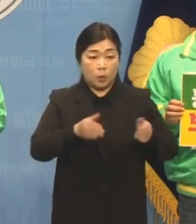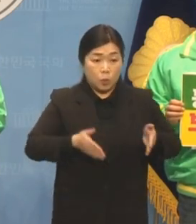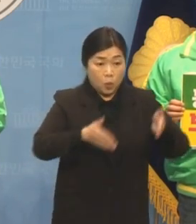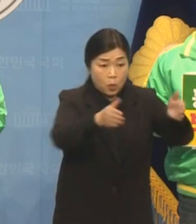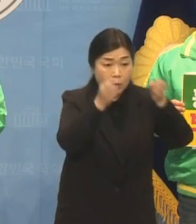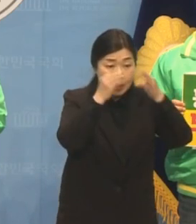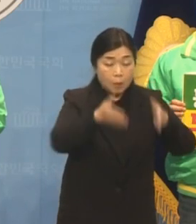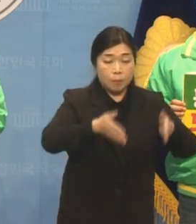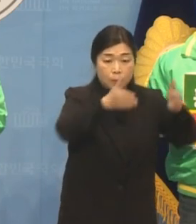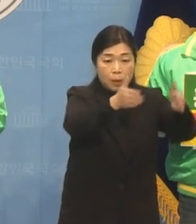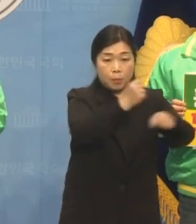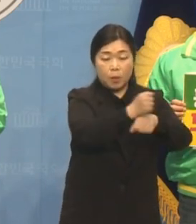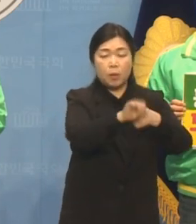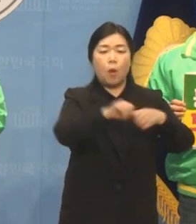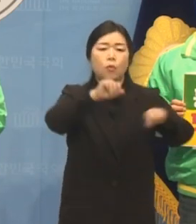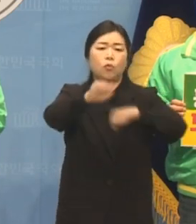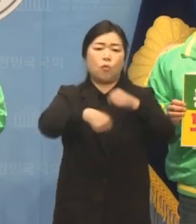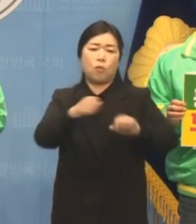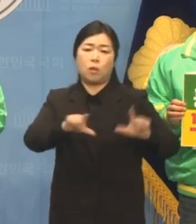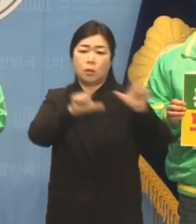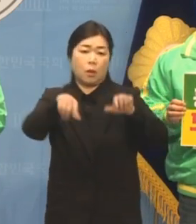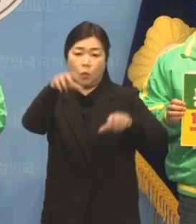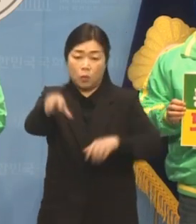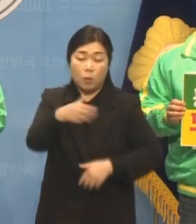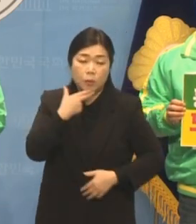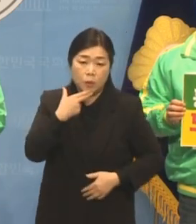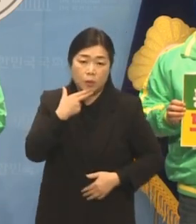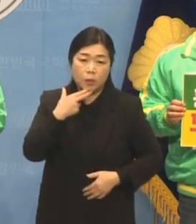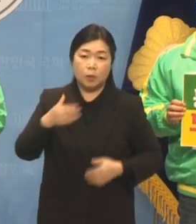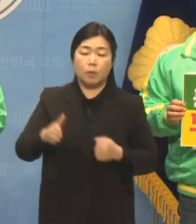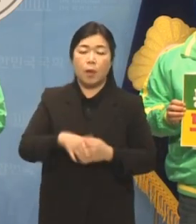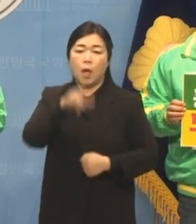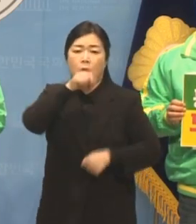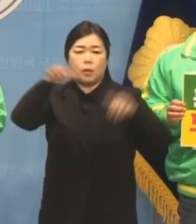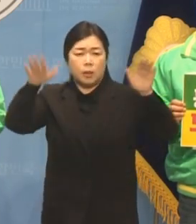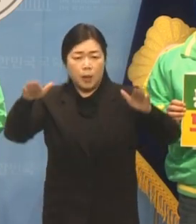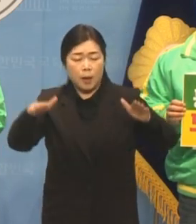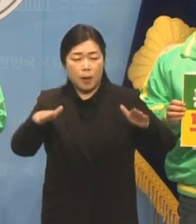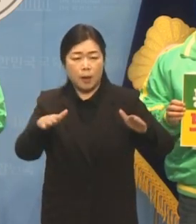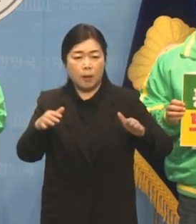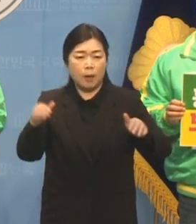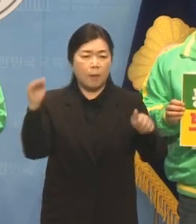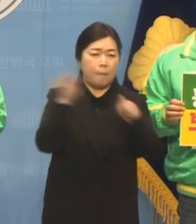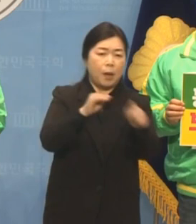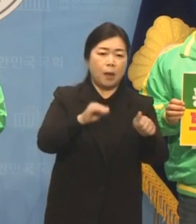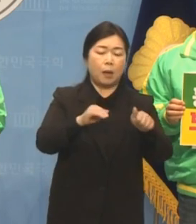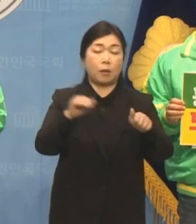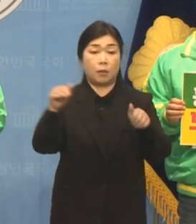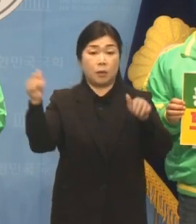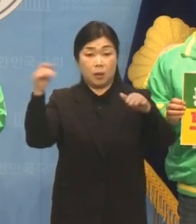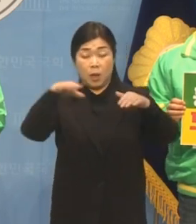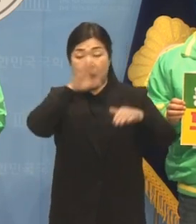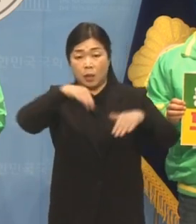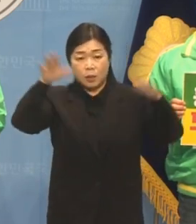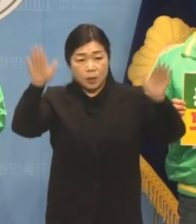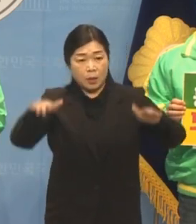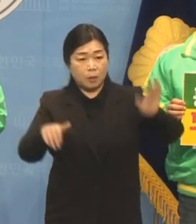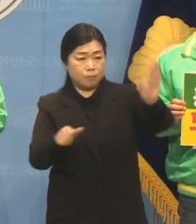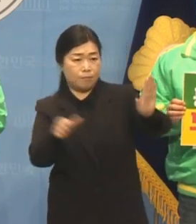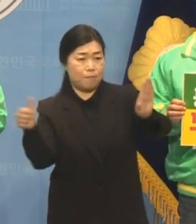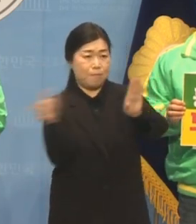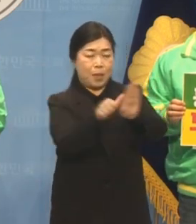필요합니다. 또한 새충돌 방지를 위해 신규 투명 방음벽 설치를 지향하고 기존